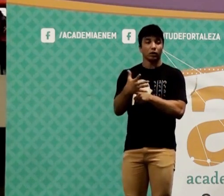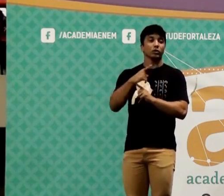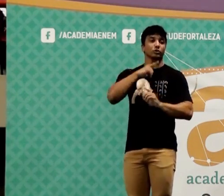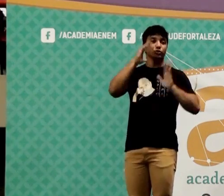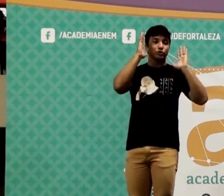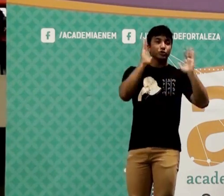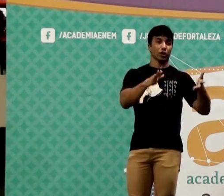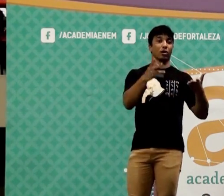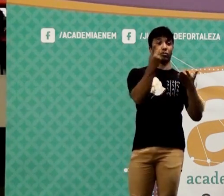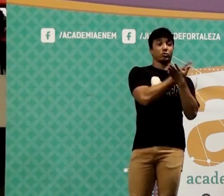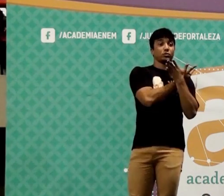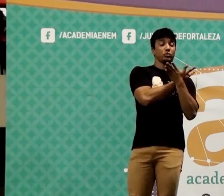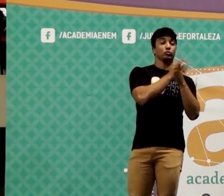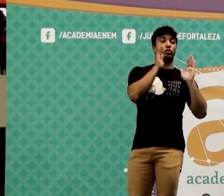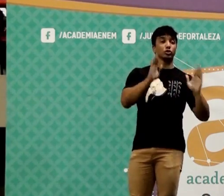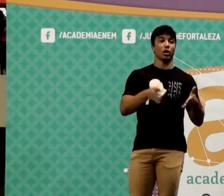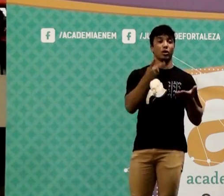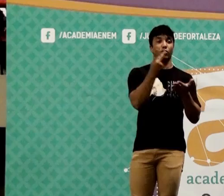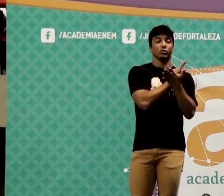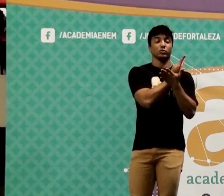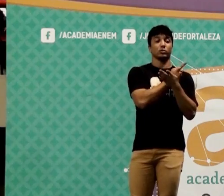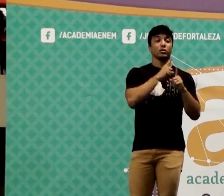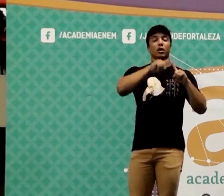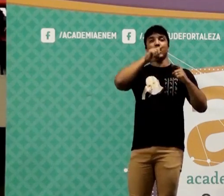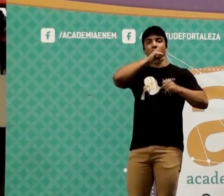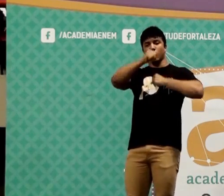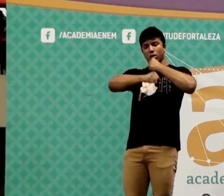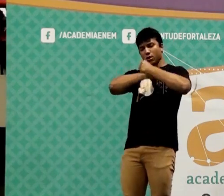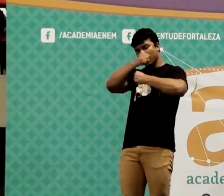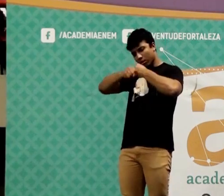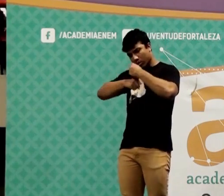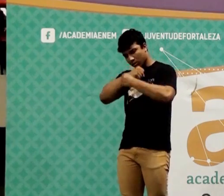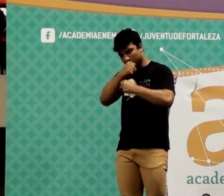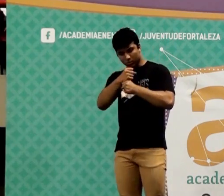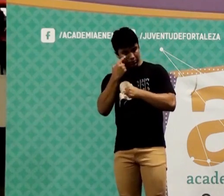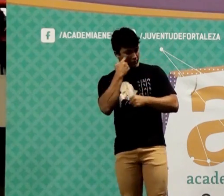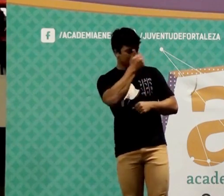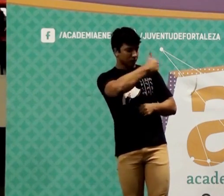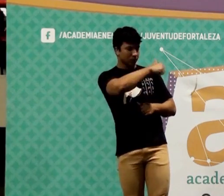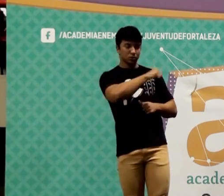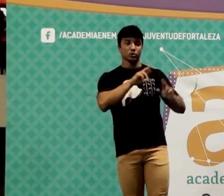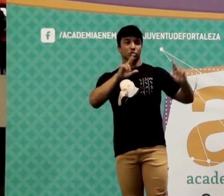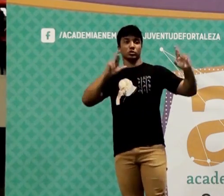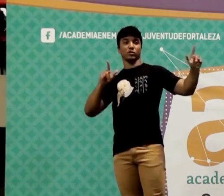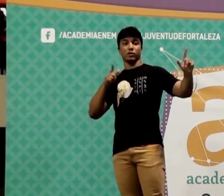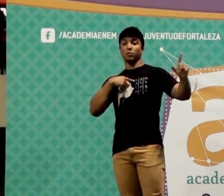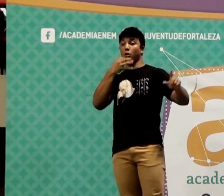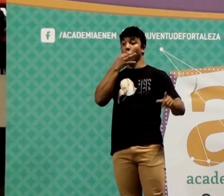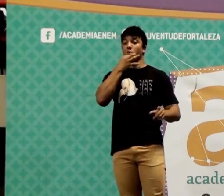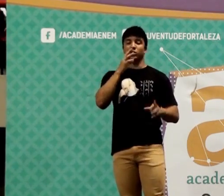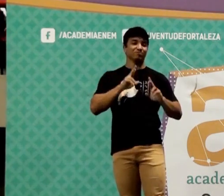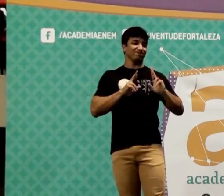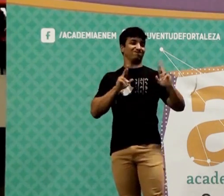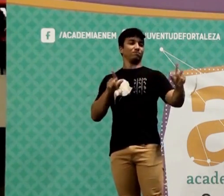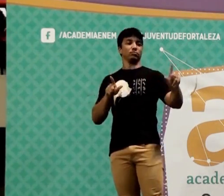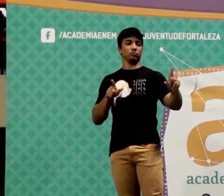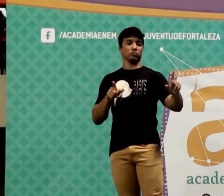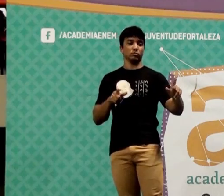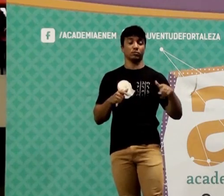esse período vem sendo alvo de diversas interpretações, que diz mais sobre o contexto histórico que é produzido do